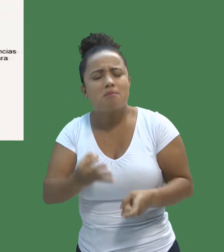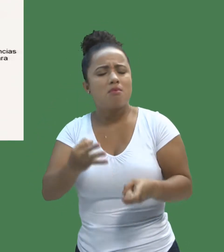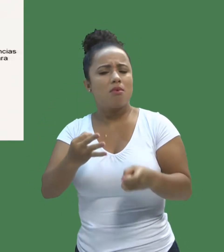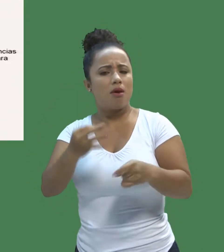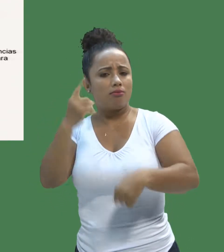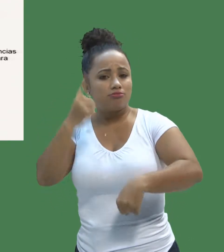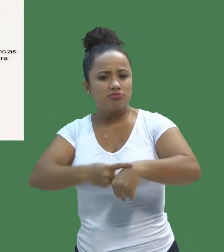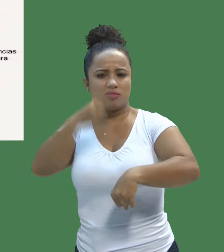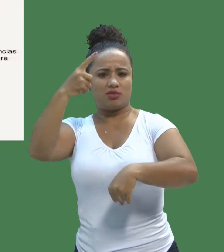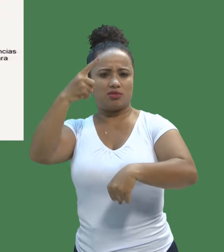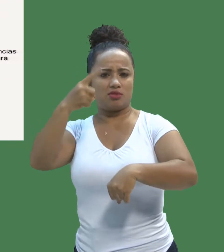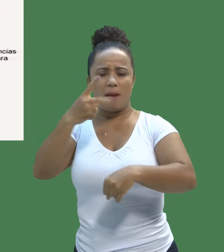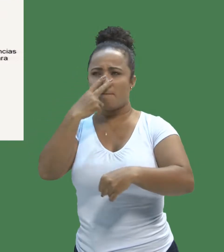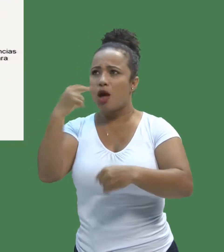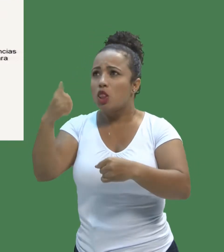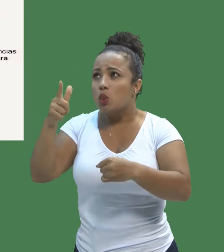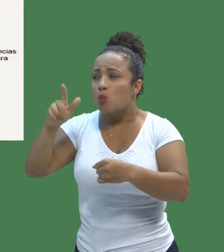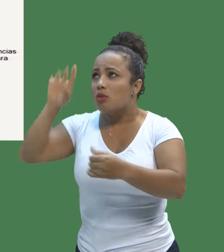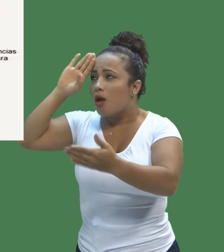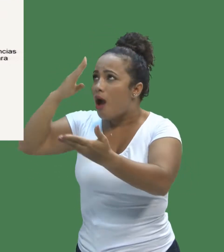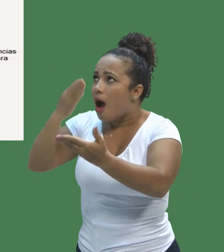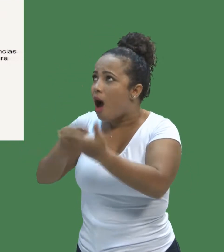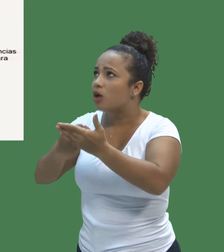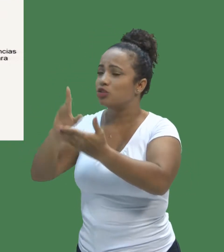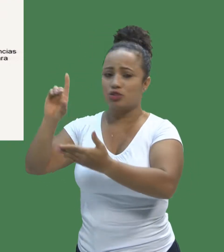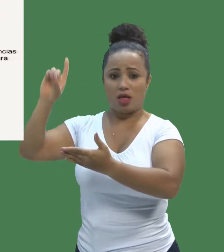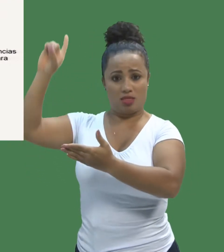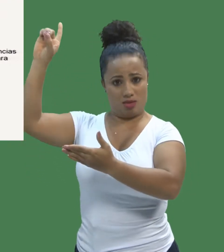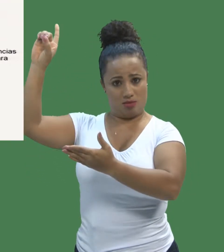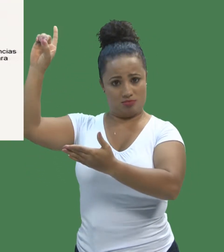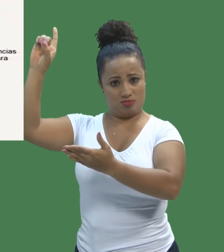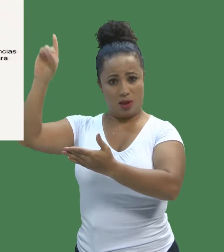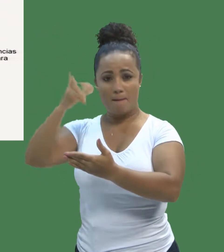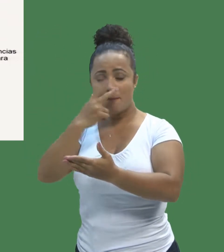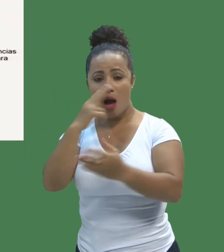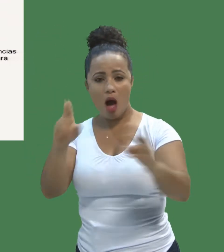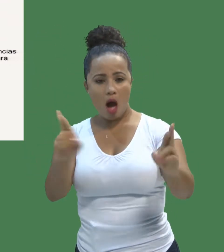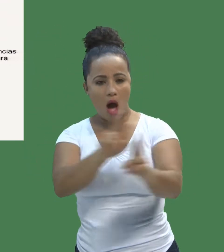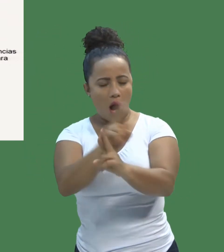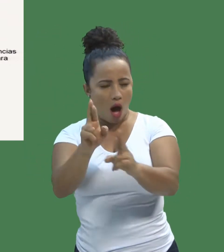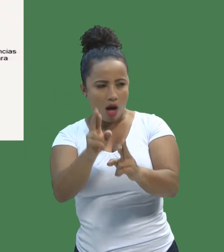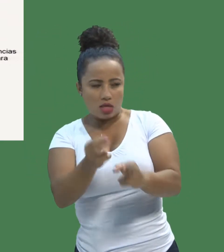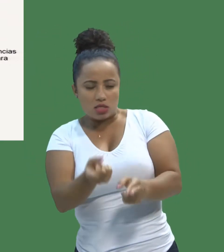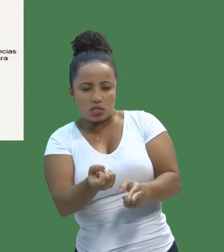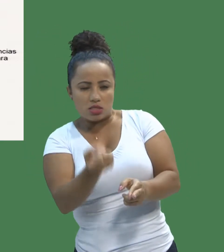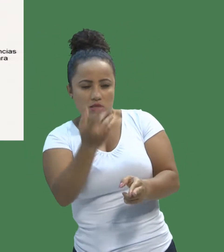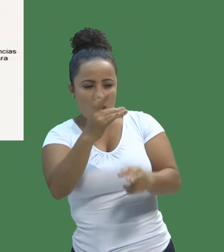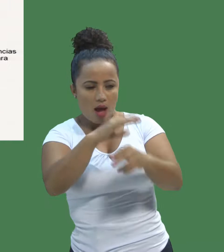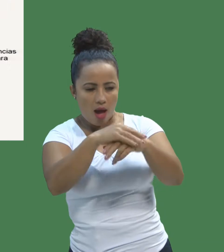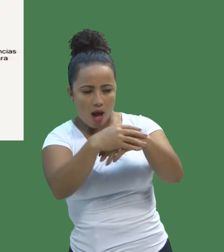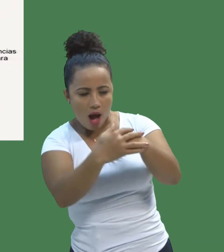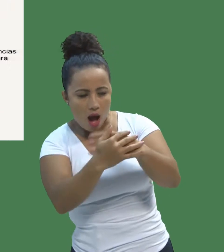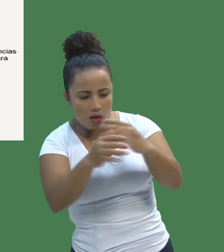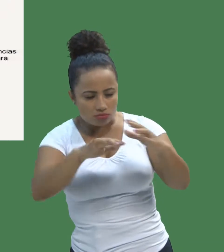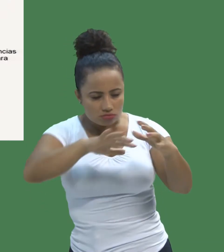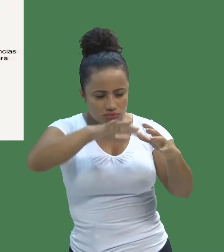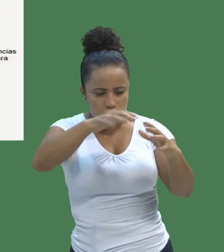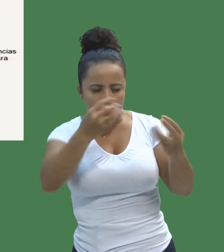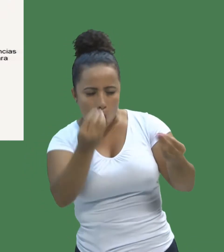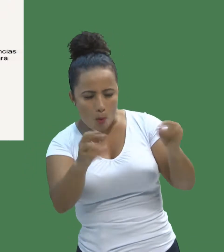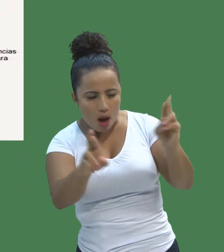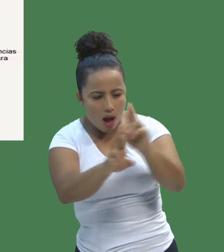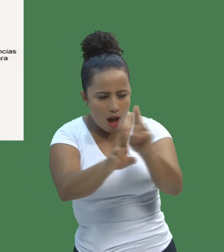relações misteriosas entre as coisas. Podemos exemplificar o caso dos